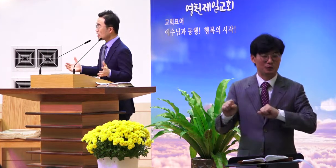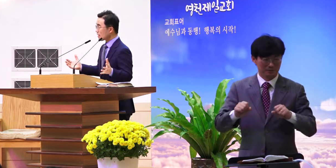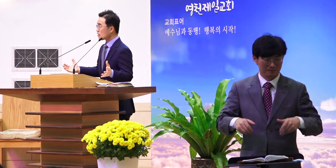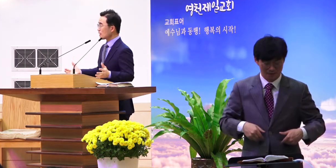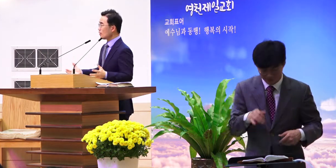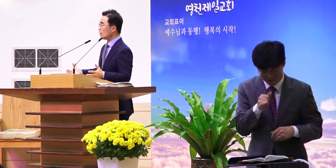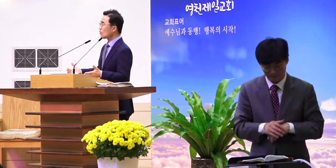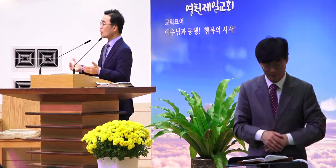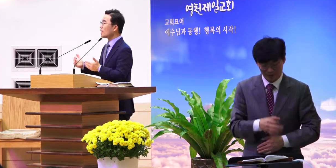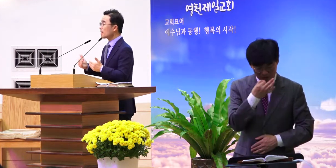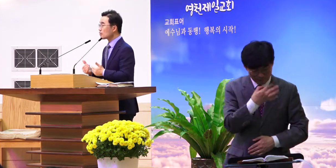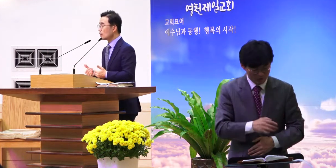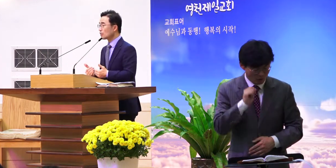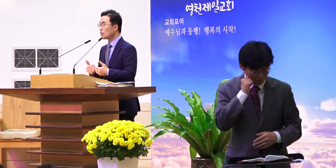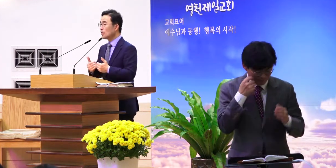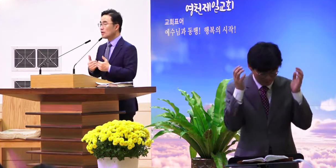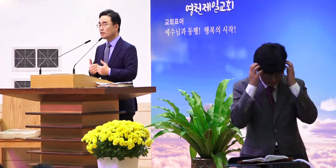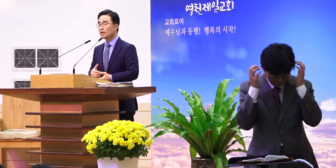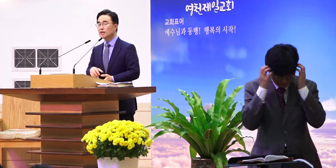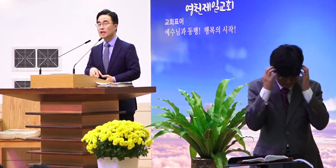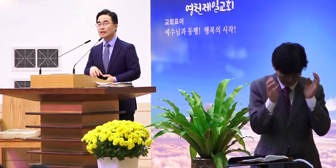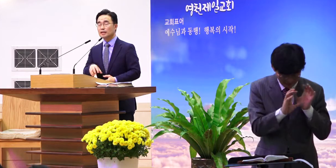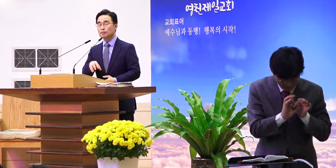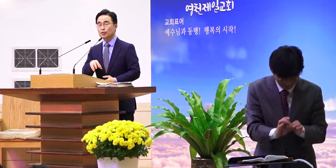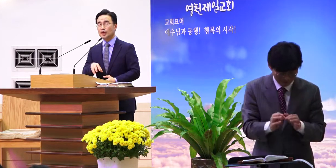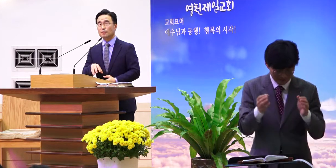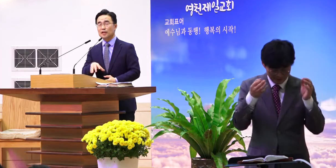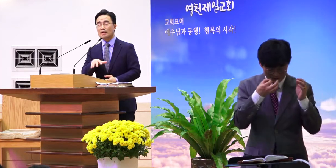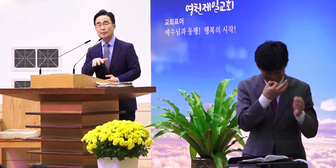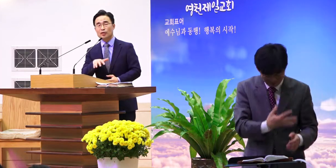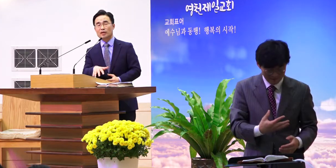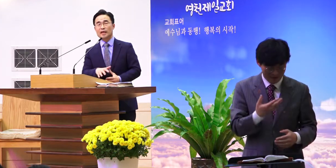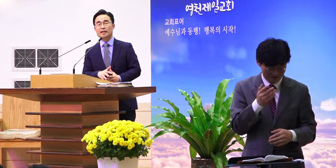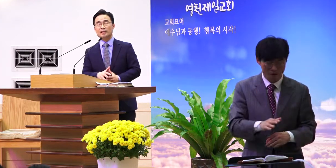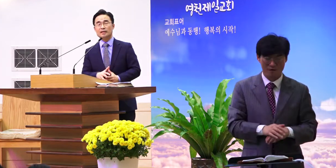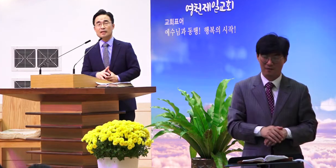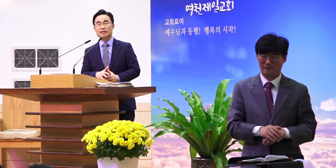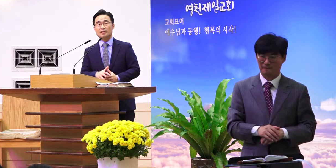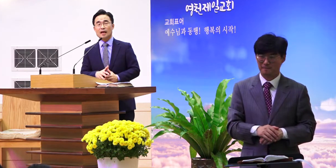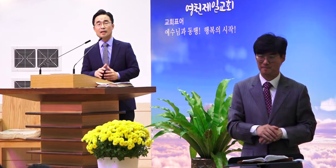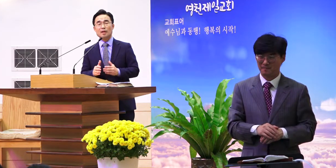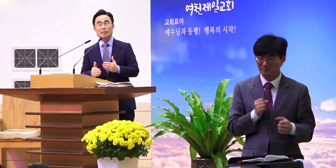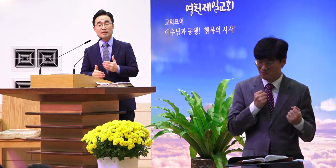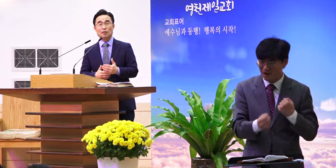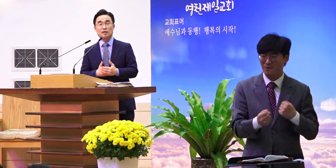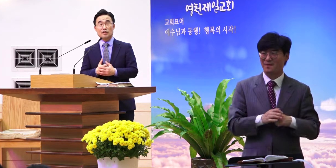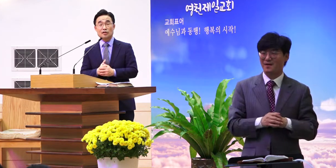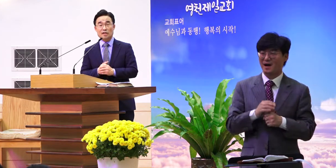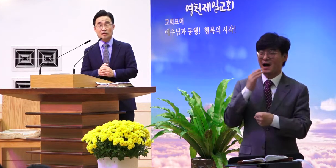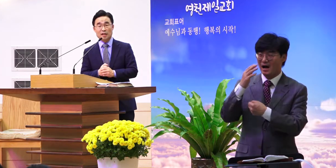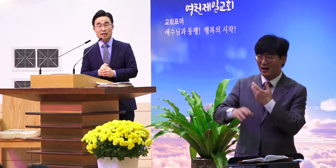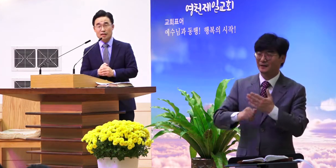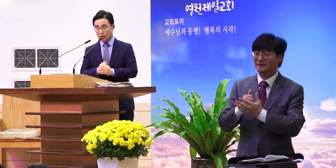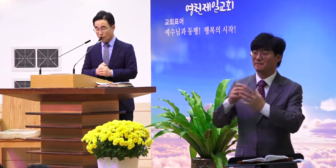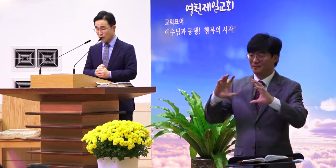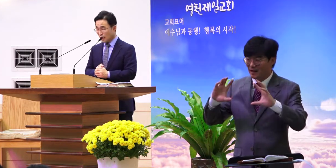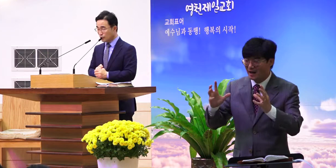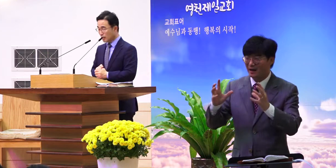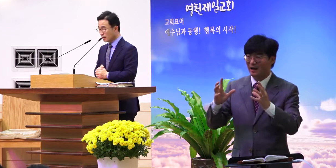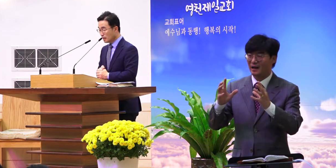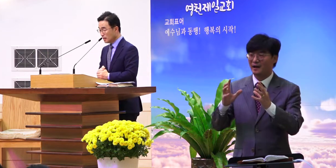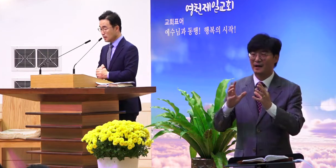어려운 일이 닥쳐와도 고난이 계속되어도 흔들리지 않는 뿌리 깊은 하늘의 뿌리를 내리는 하나님 나라 백성으로서의 정체성이